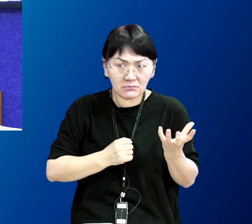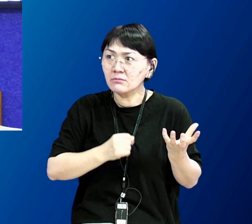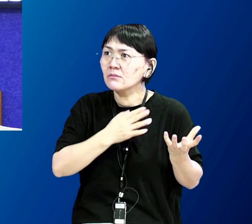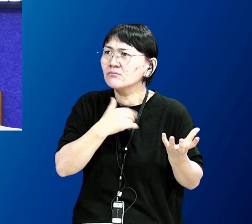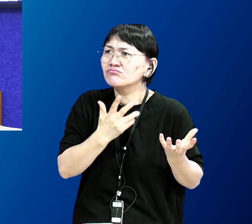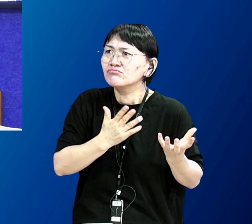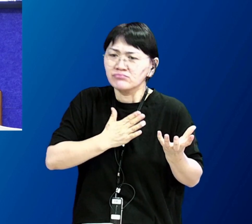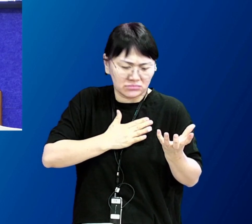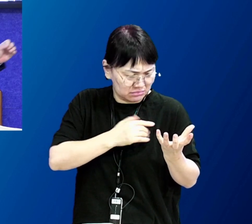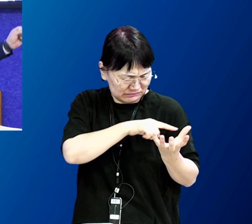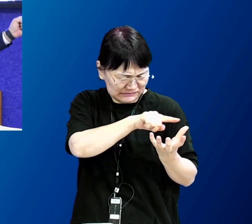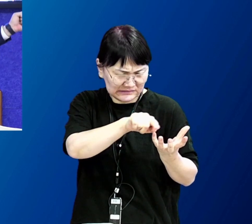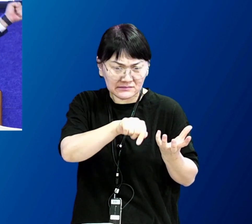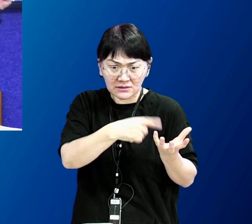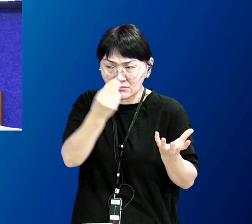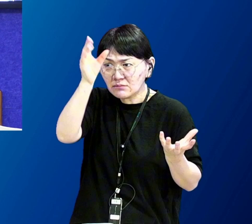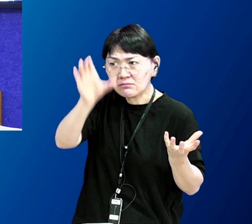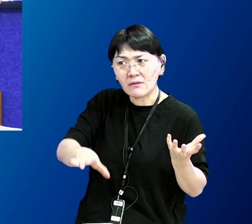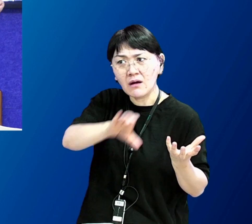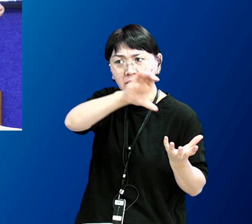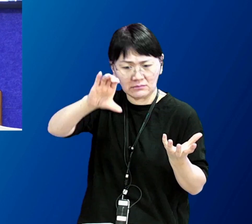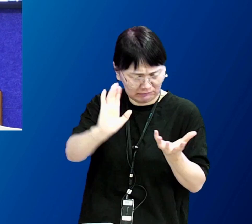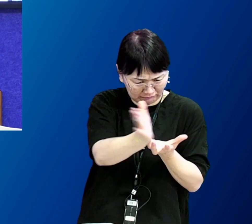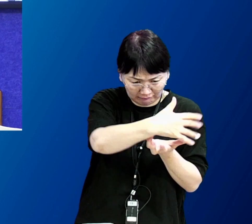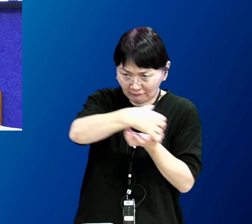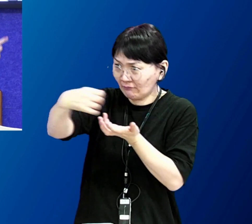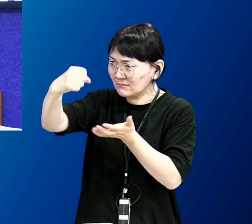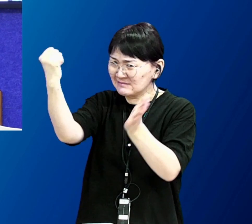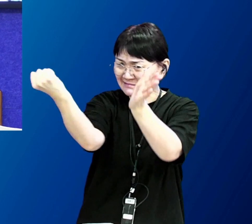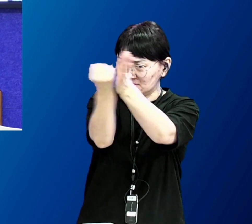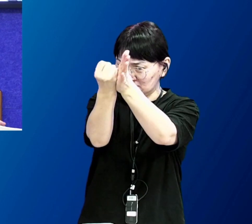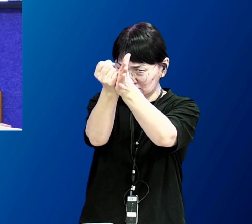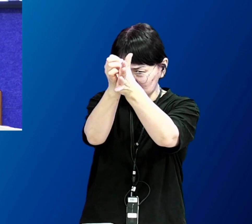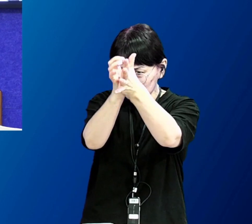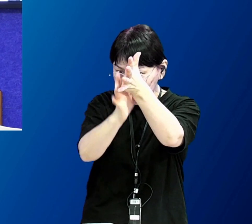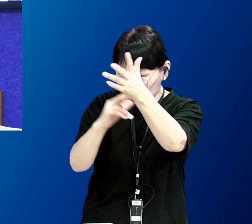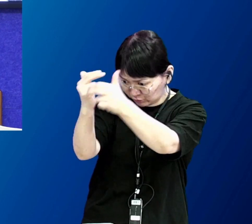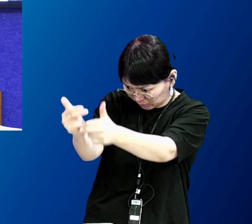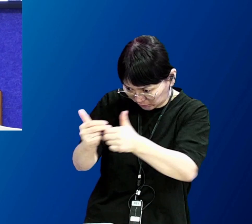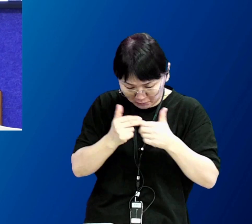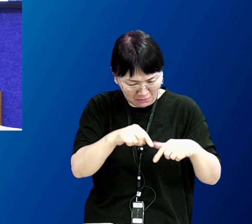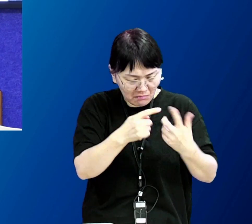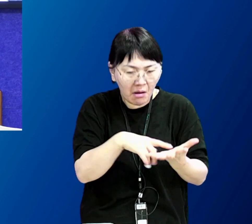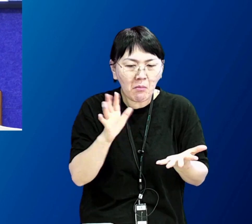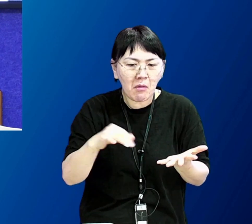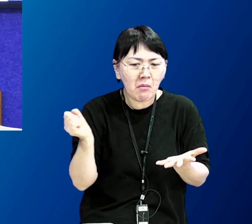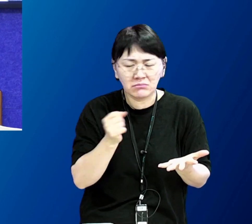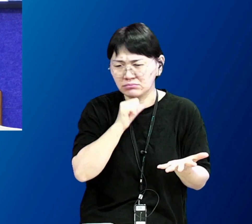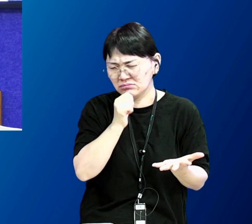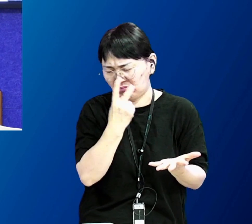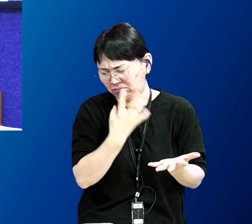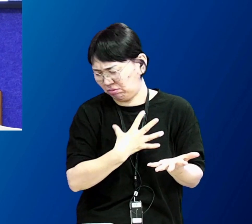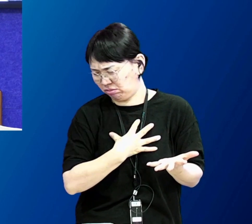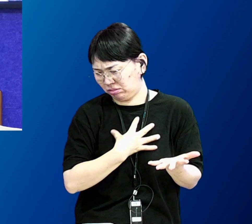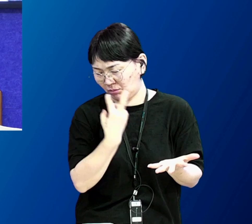эзнийг загалмаа дээр цовдсон тэр гимнүглийг үзэн ядаа гэж хэлж байгаа.